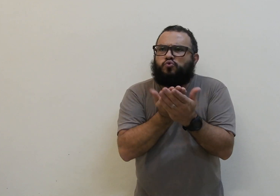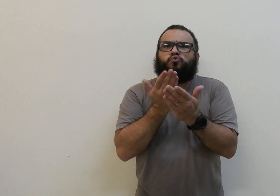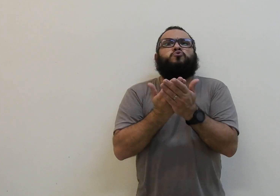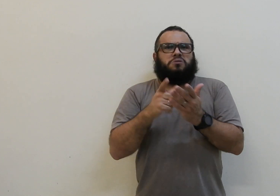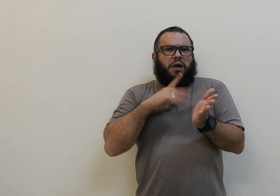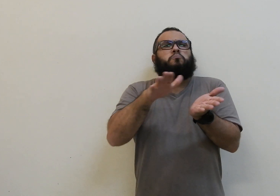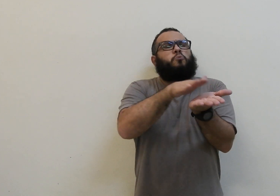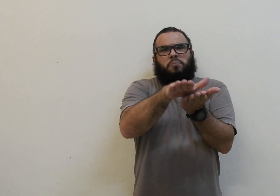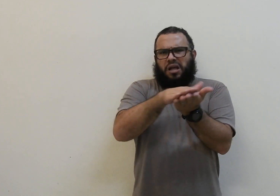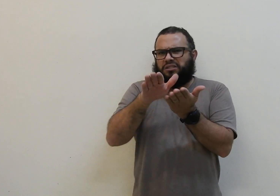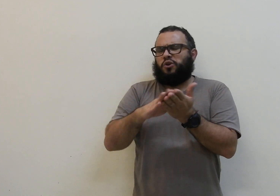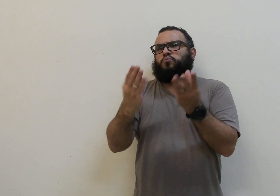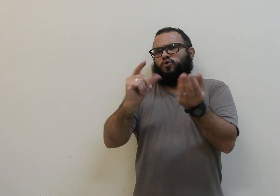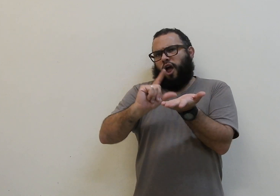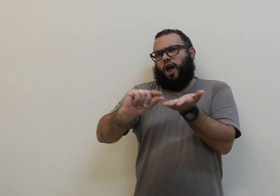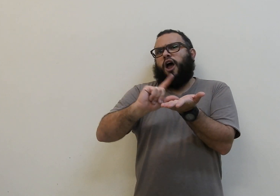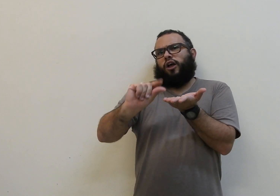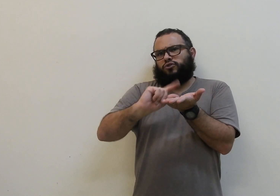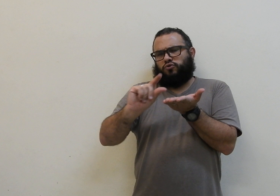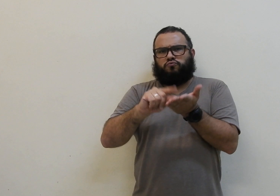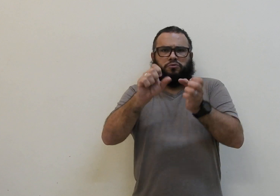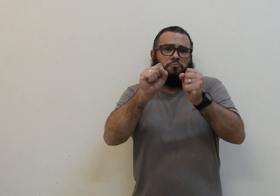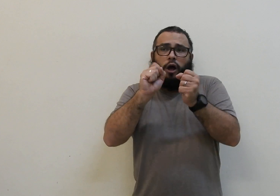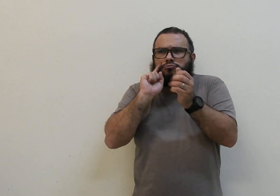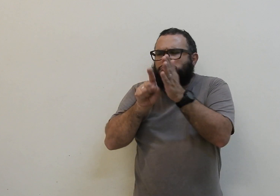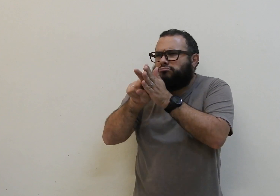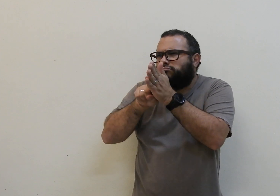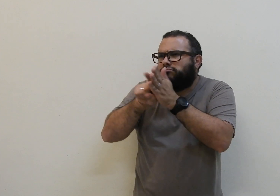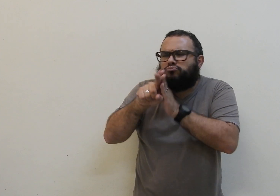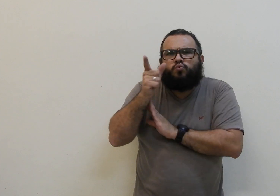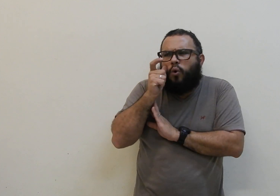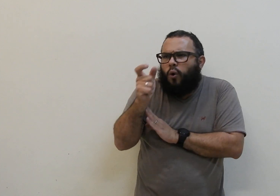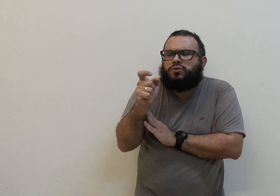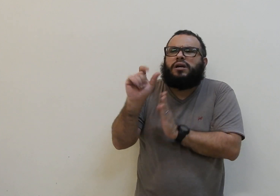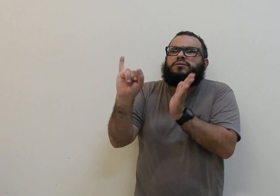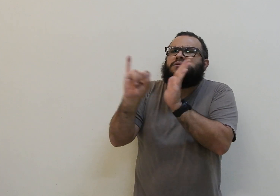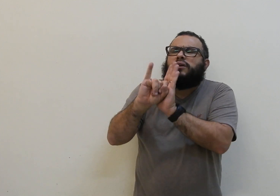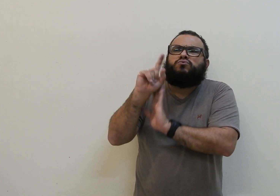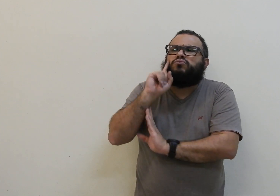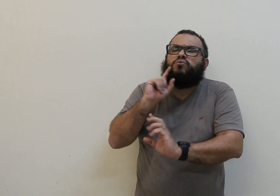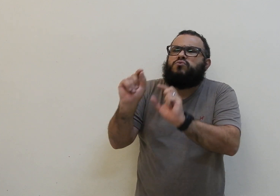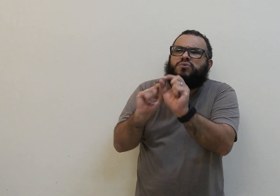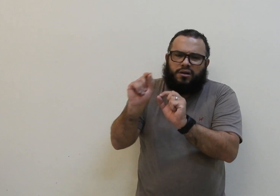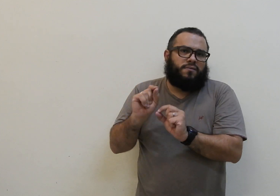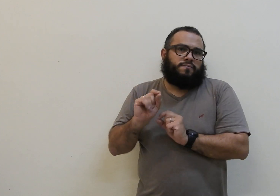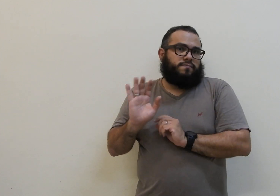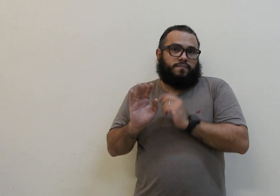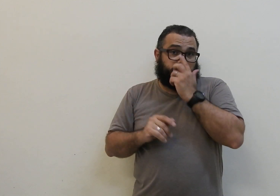mestrado, de doutorado, né, inclusive grupos de pesquisa que investigam